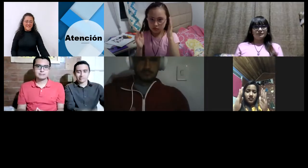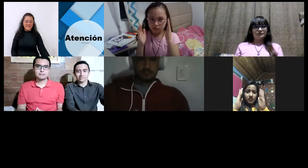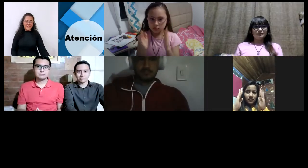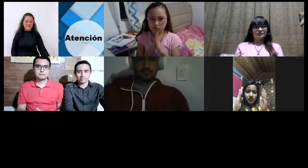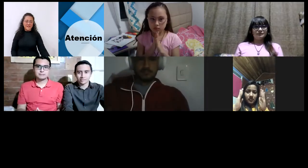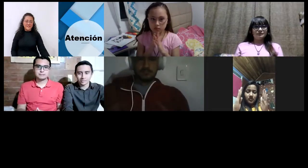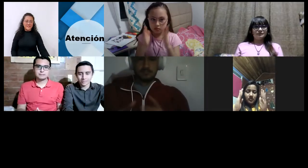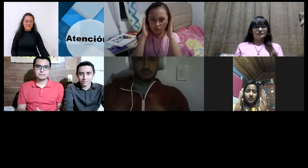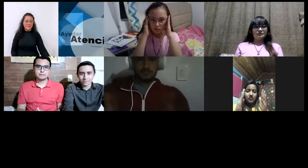Fácil.